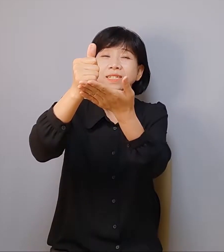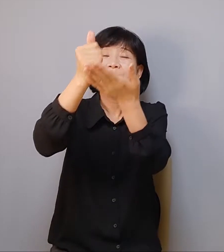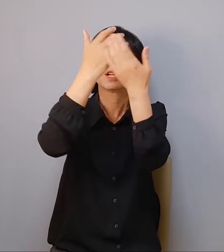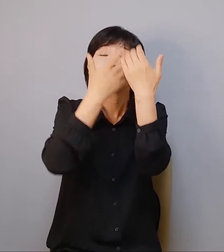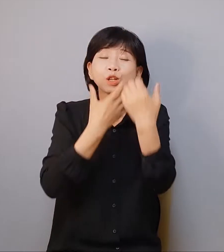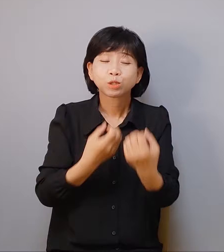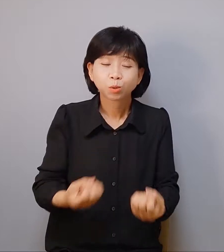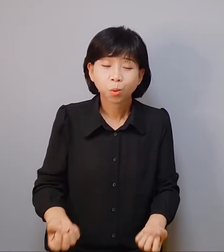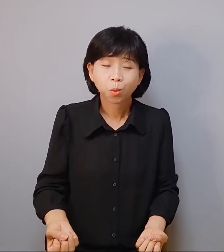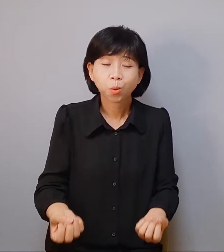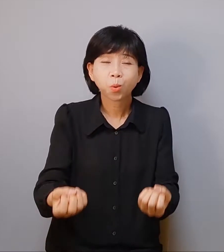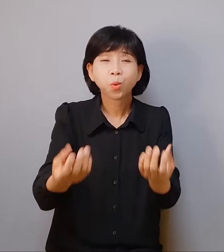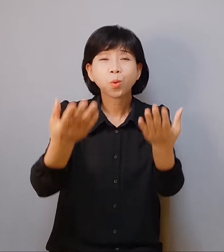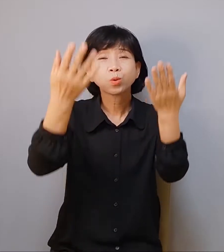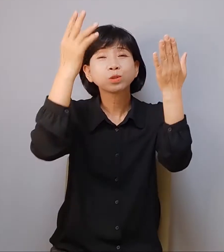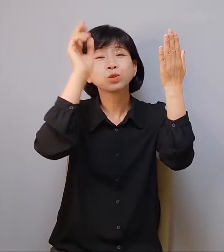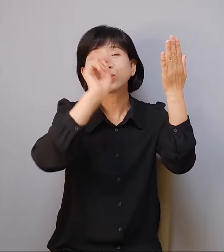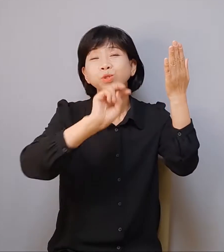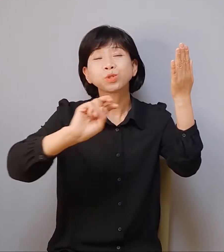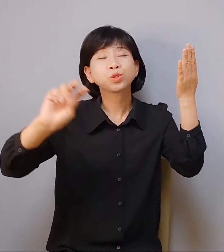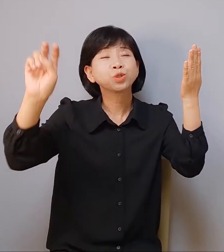여호와를